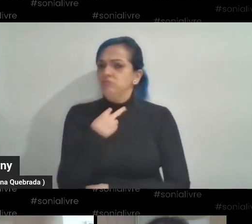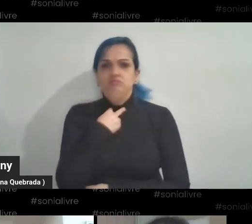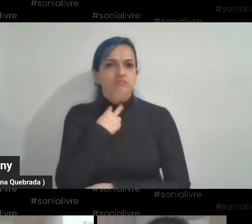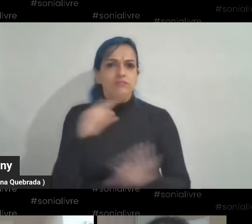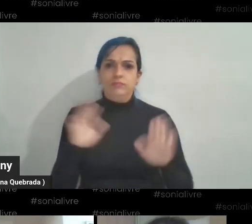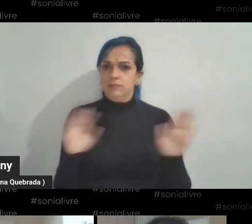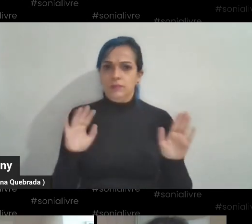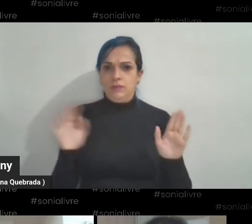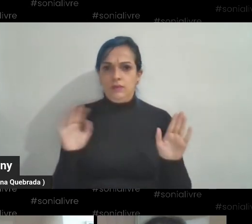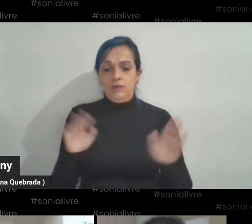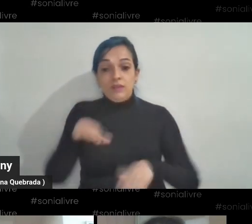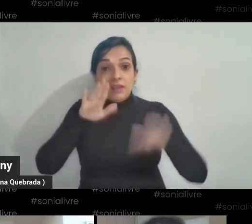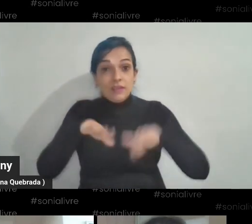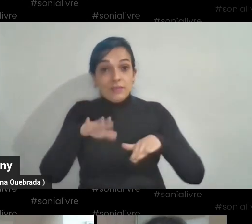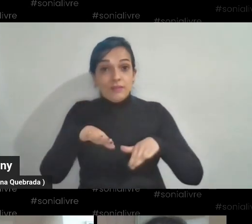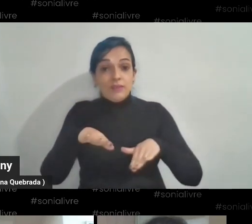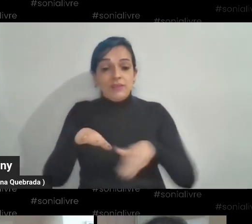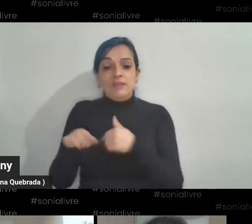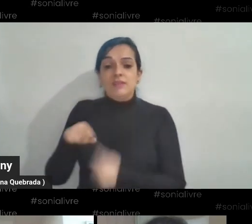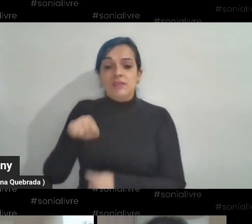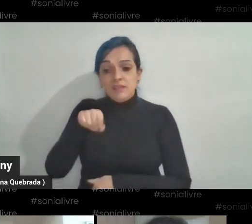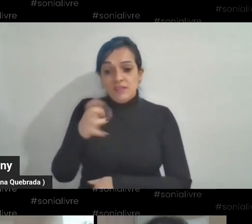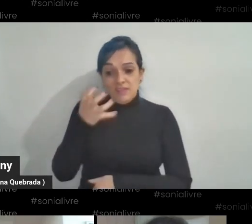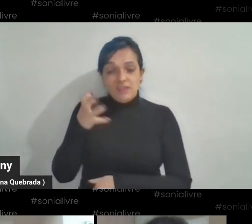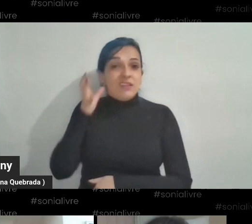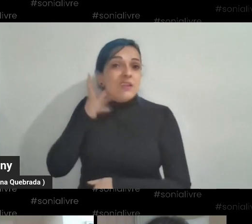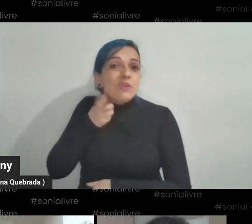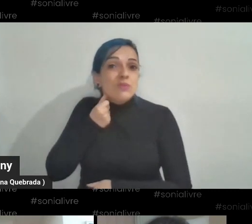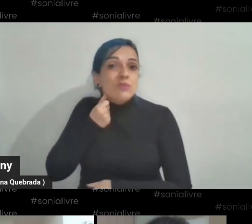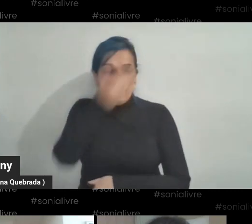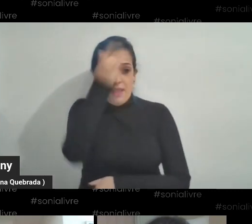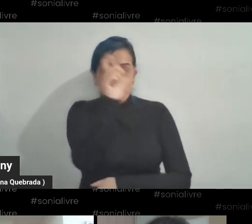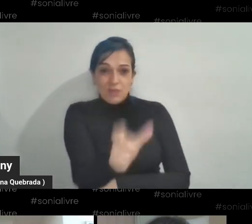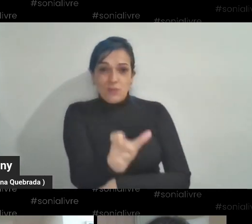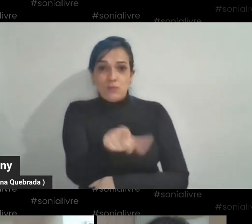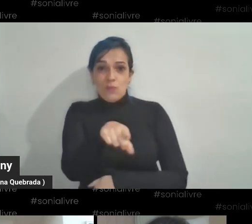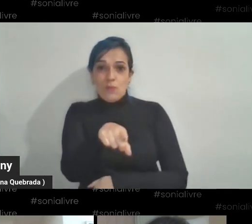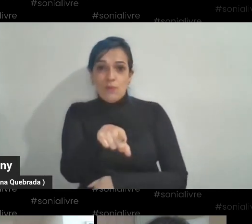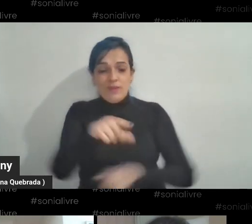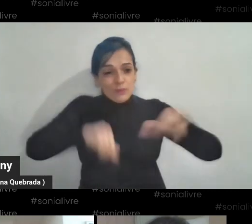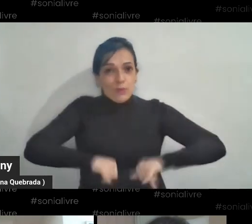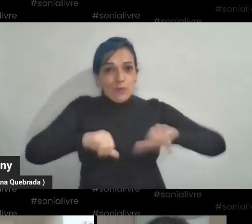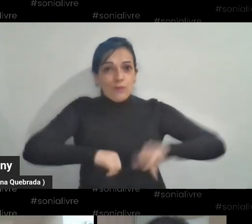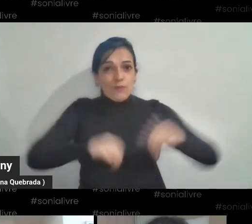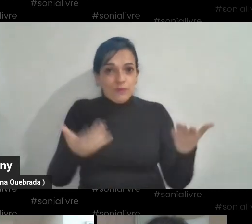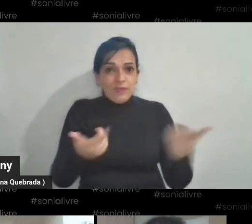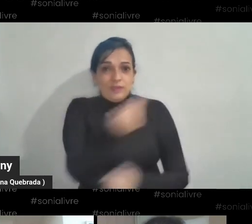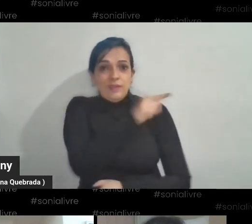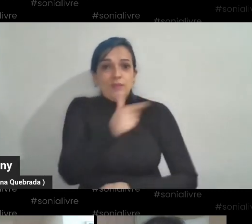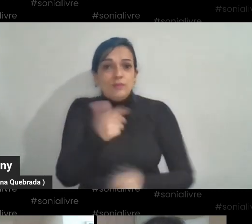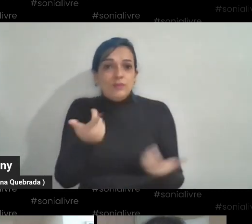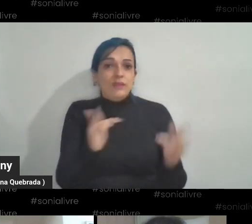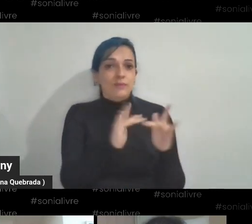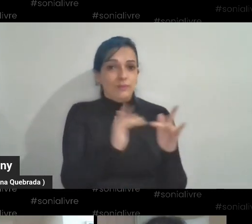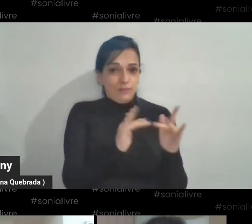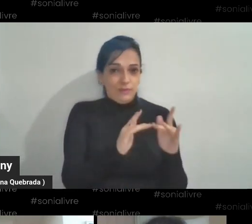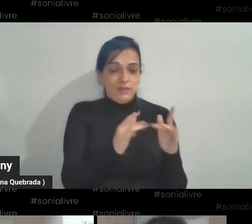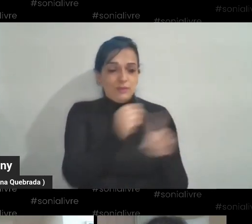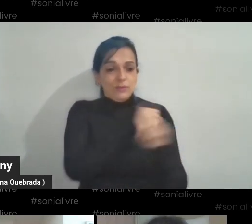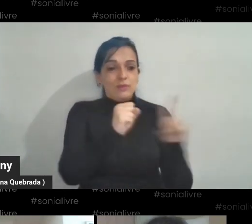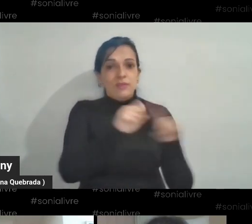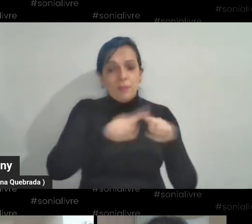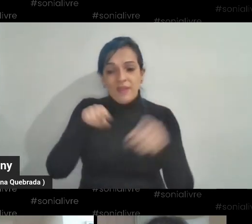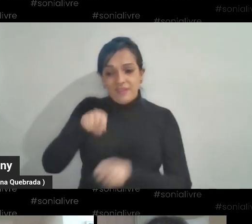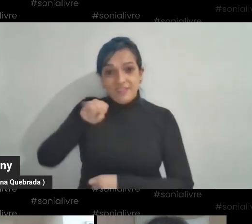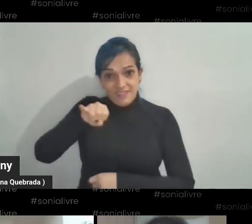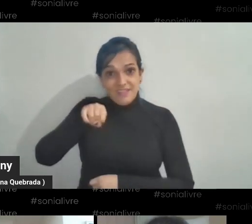condição socioafetiva, porque isso é uma clara manipulação. Se ele consegue isso, ele é como se ele estivesse